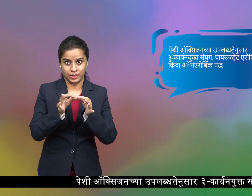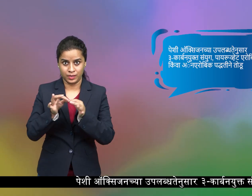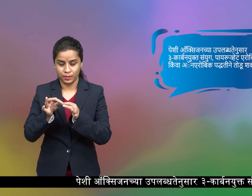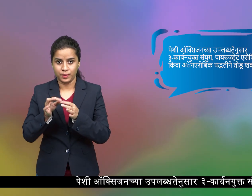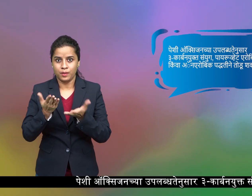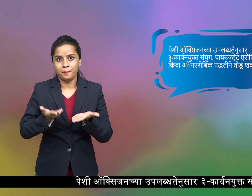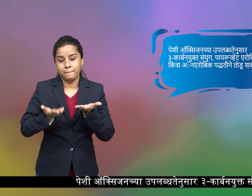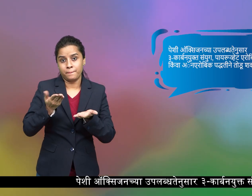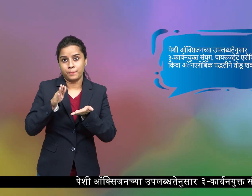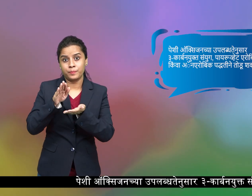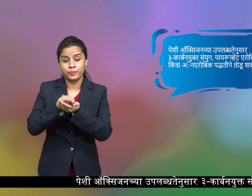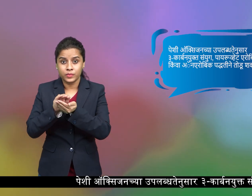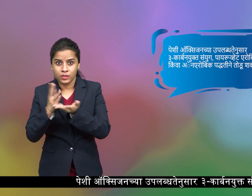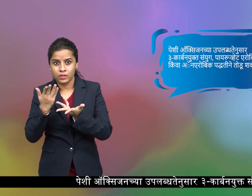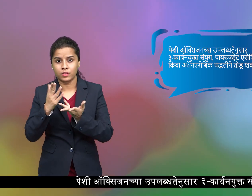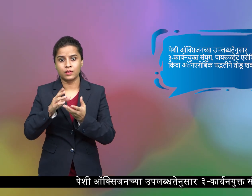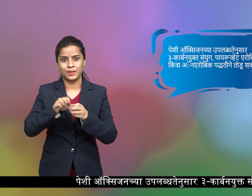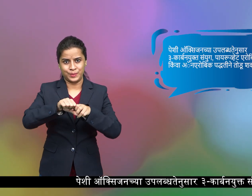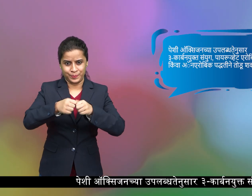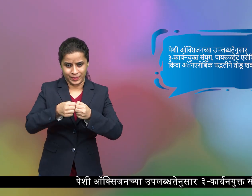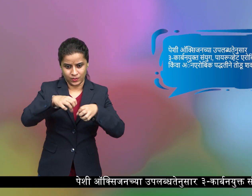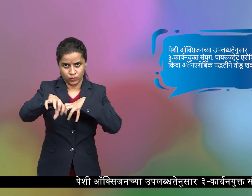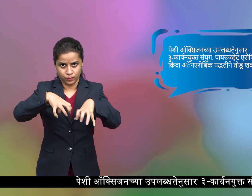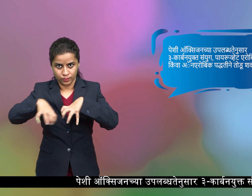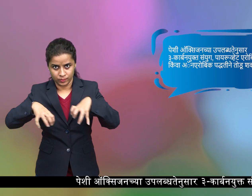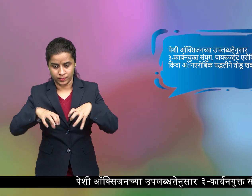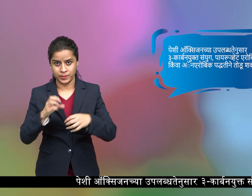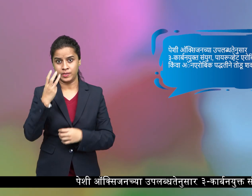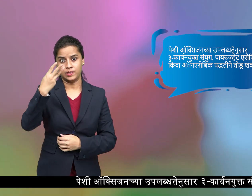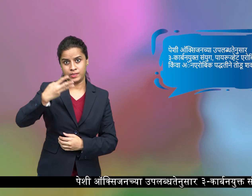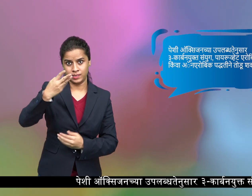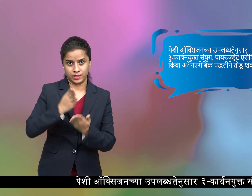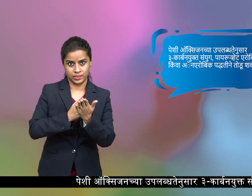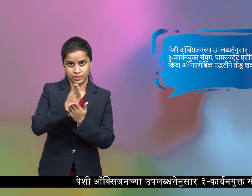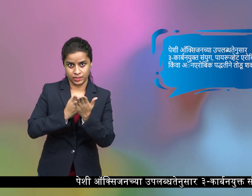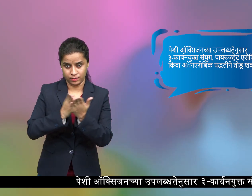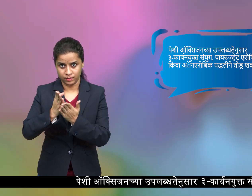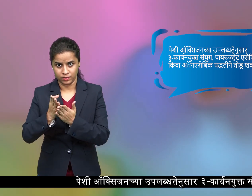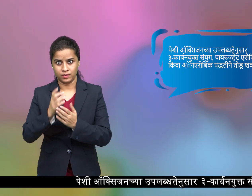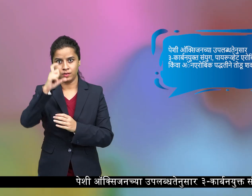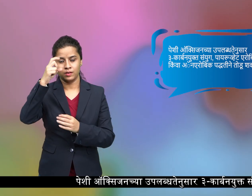पेशी ऑक्सिजनच्या उपलब्धीनुसार 3 कार्बनयुक्त संयुग